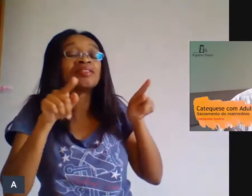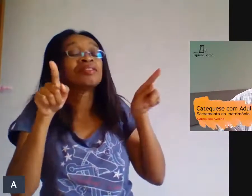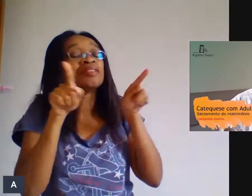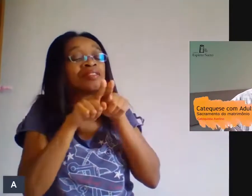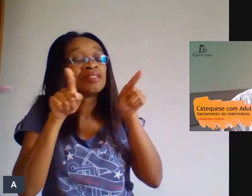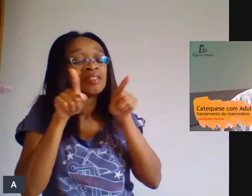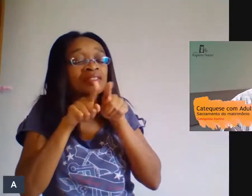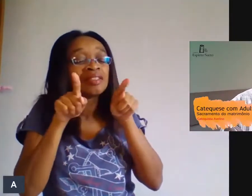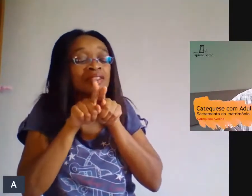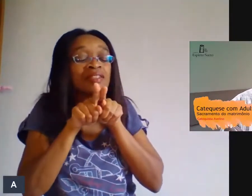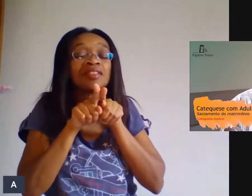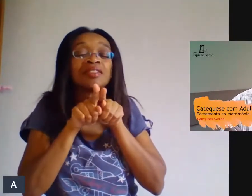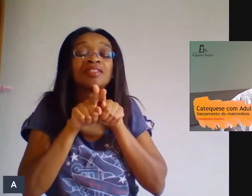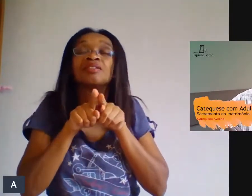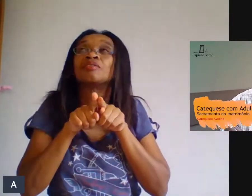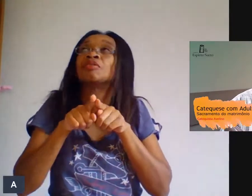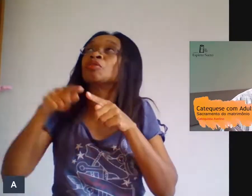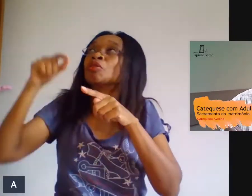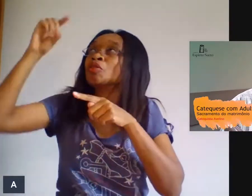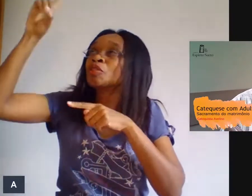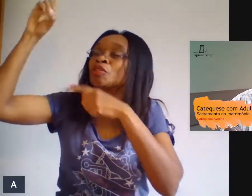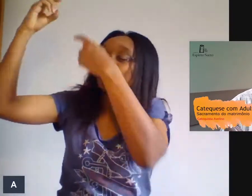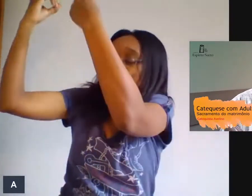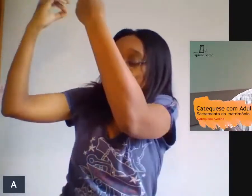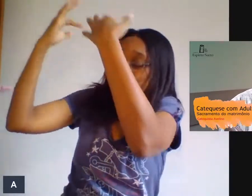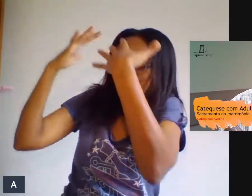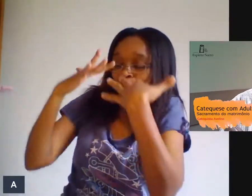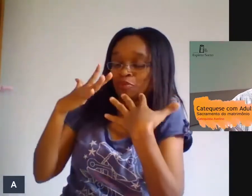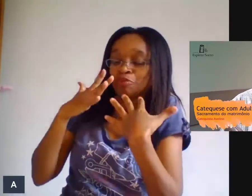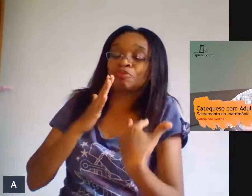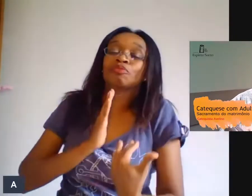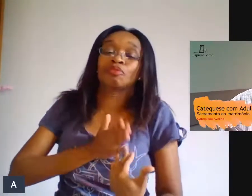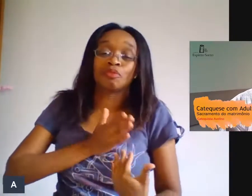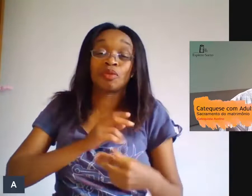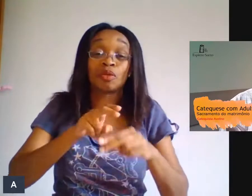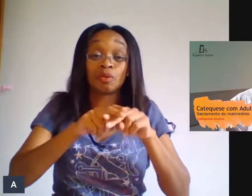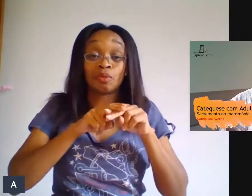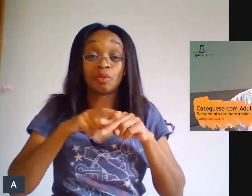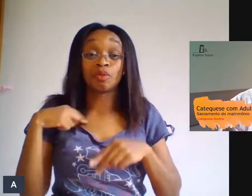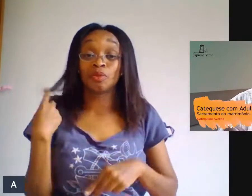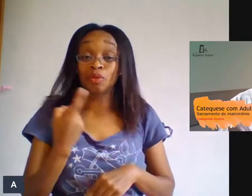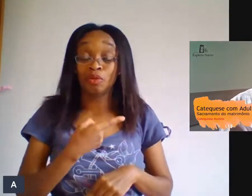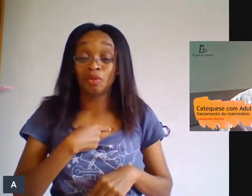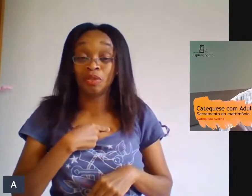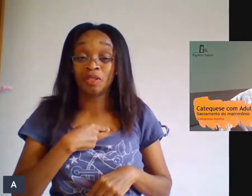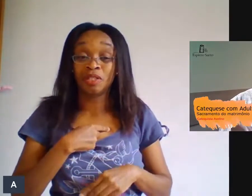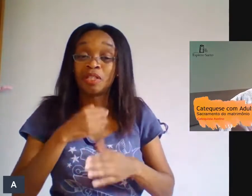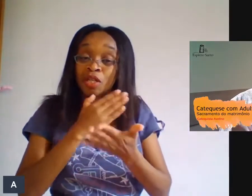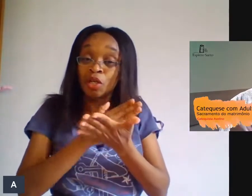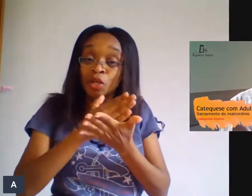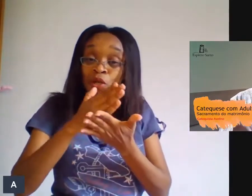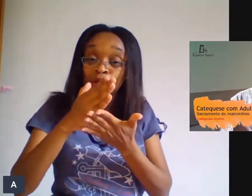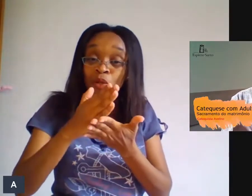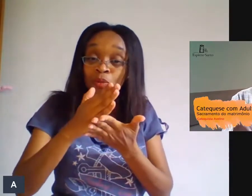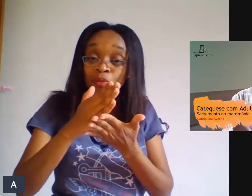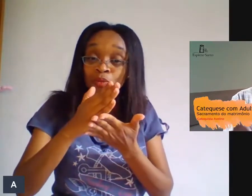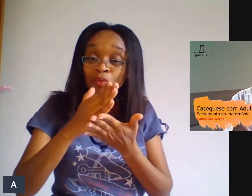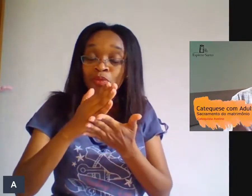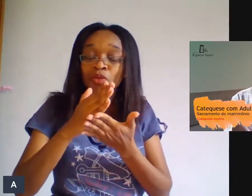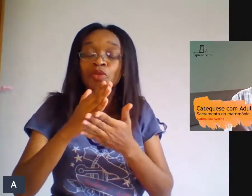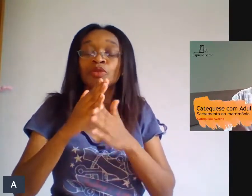constantemente em nós, nos nossos corações. E por isso, então, nós vamos iniciar